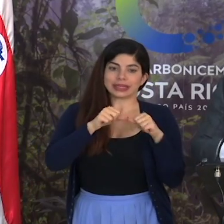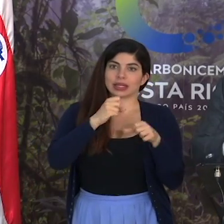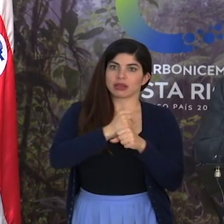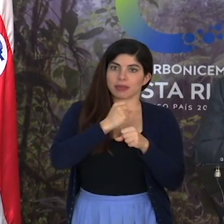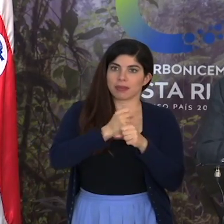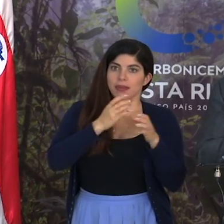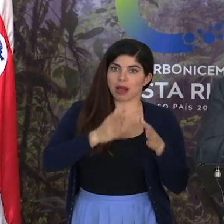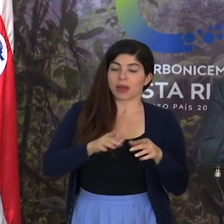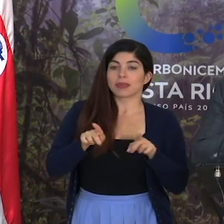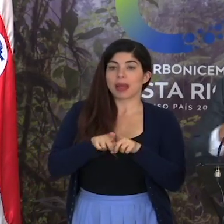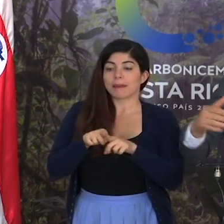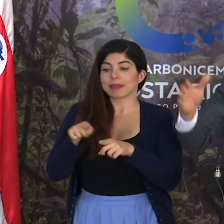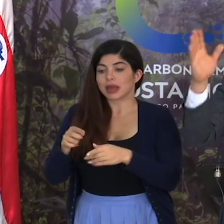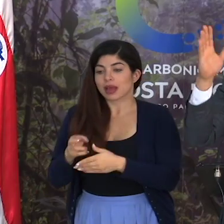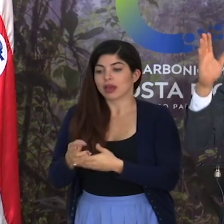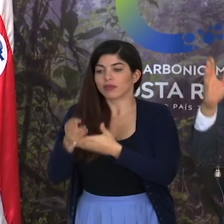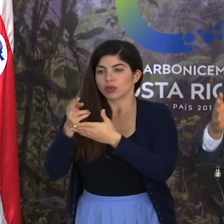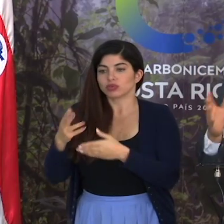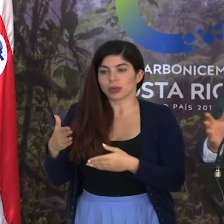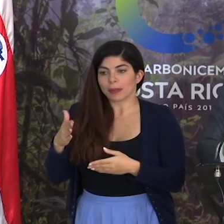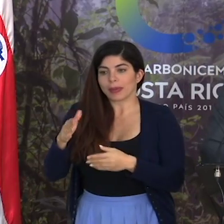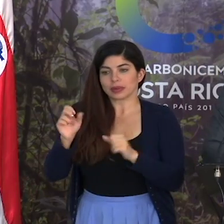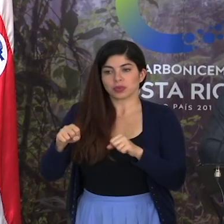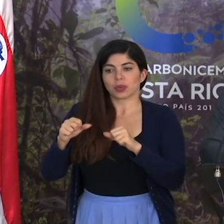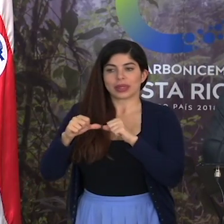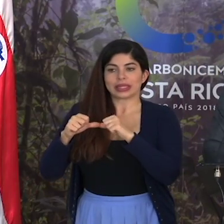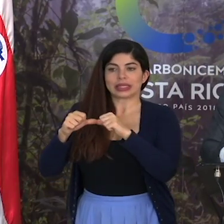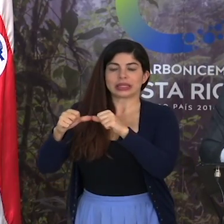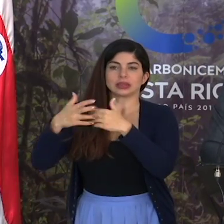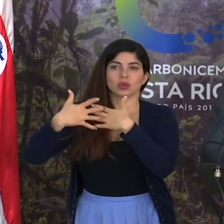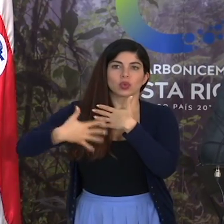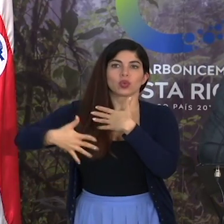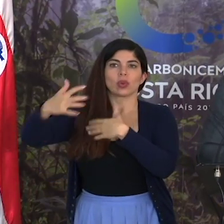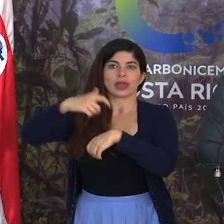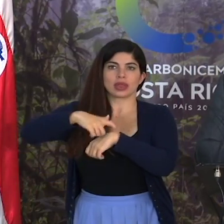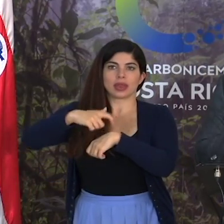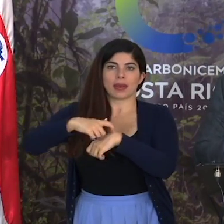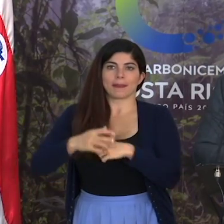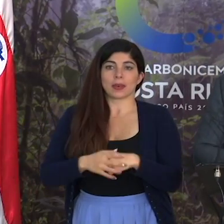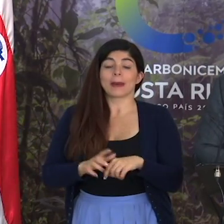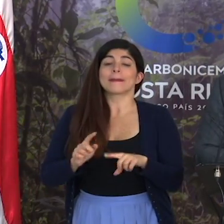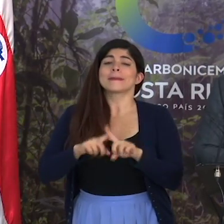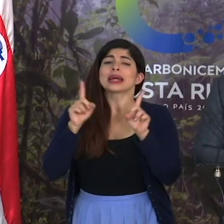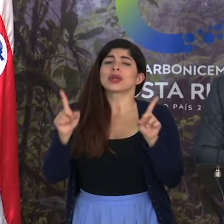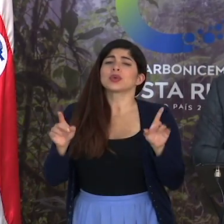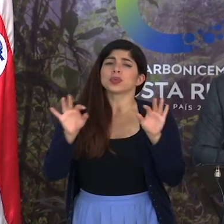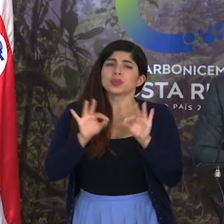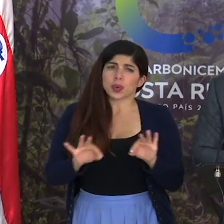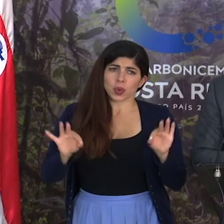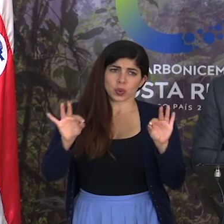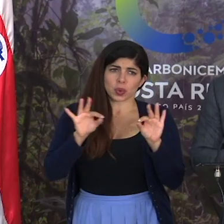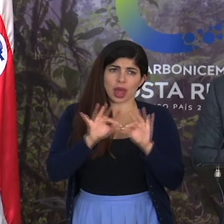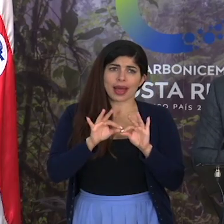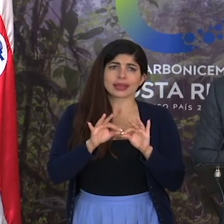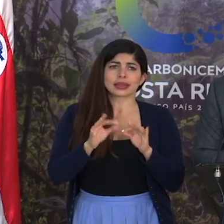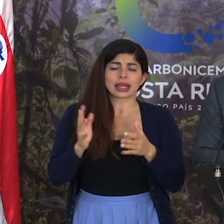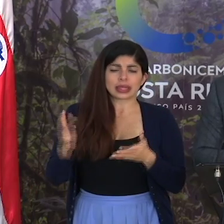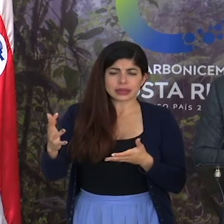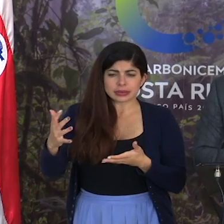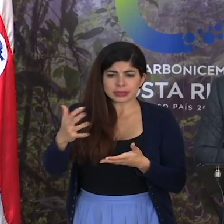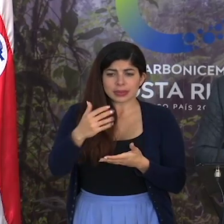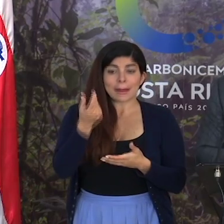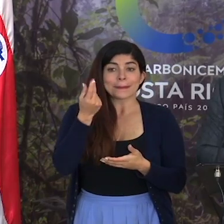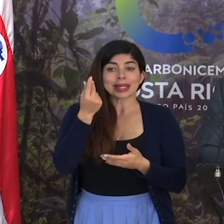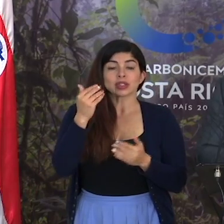como para que ese recurso permanezca a través del tiempo. Pero es muy importante que se recaude y se reciba